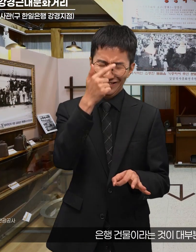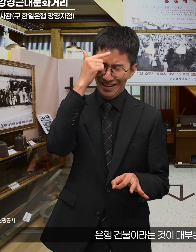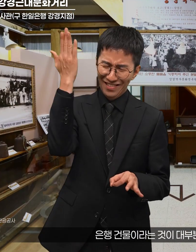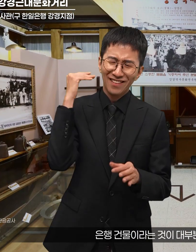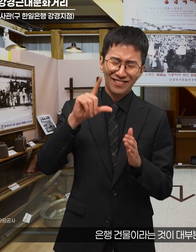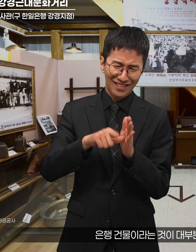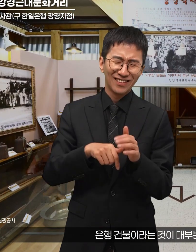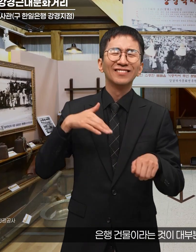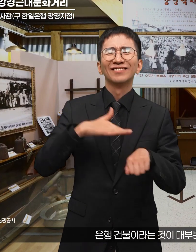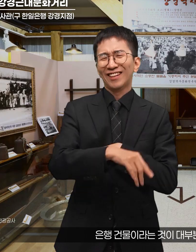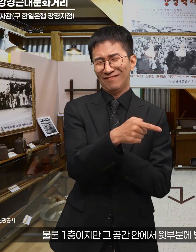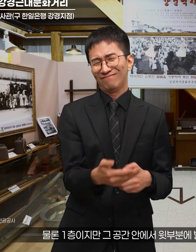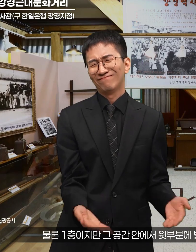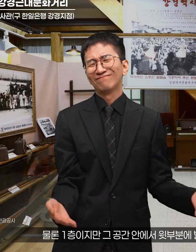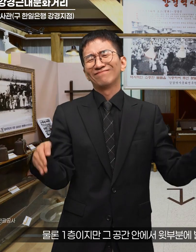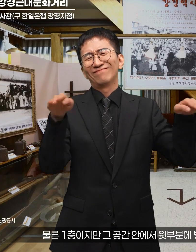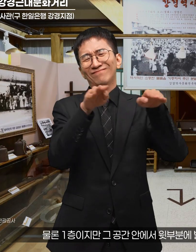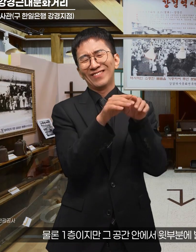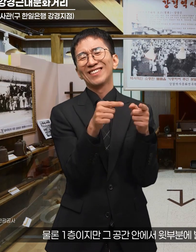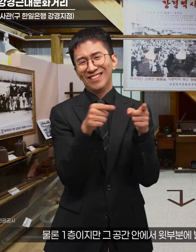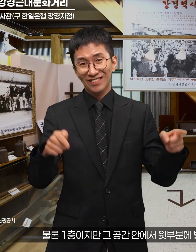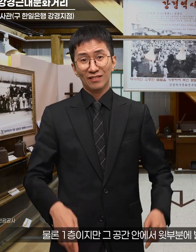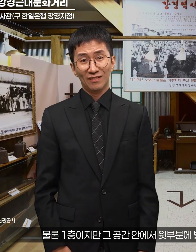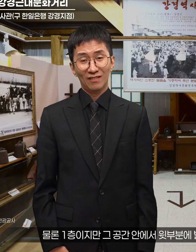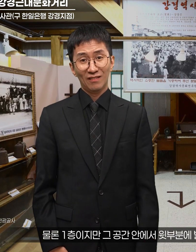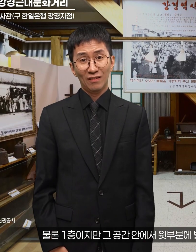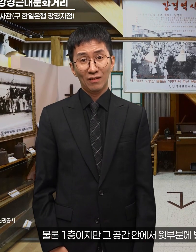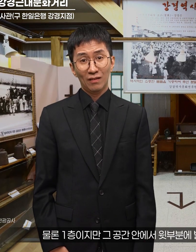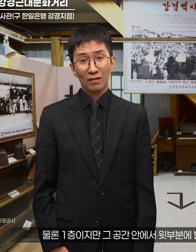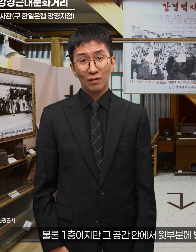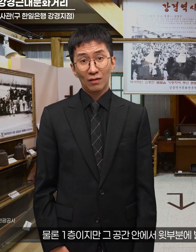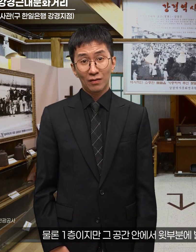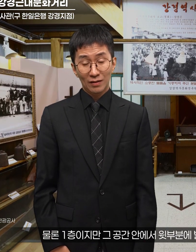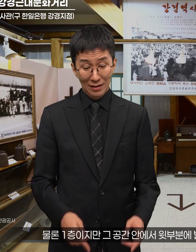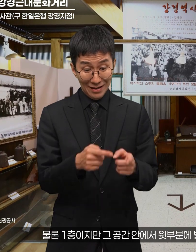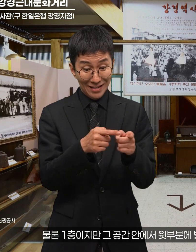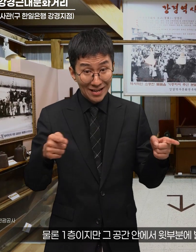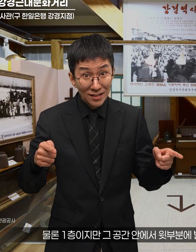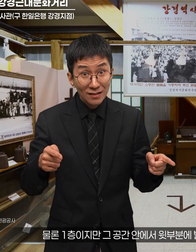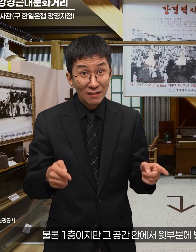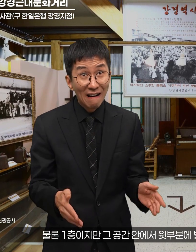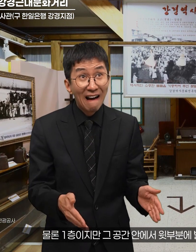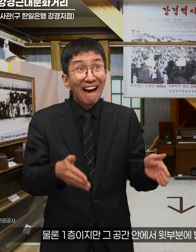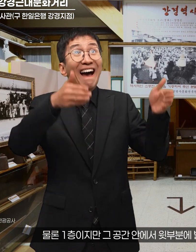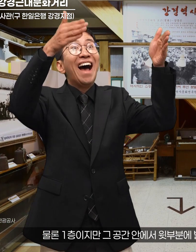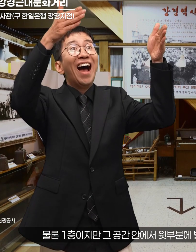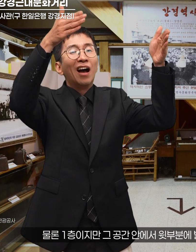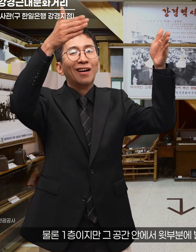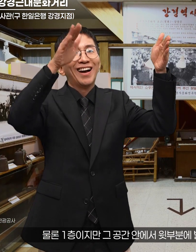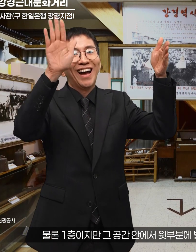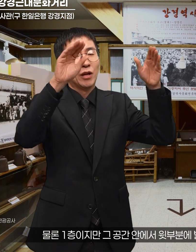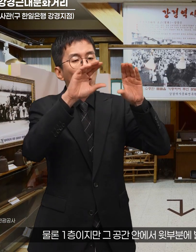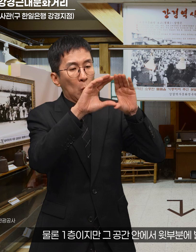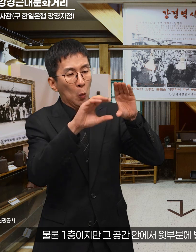짓더라고요. 물론 1층이지만 그 공간 안에서 윗부분에 별도의 공간을 마련하기는